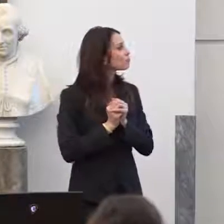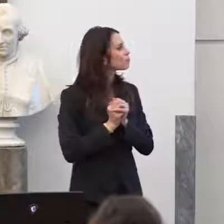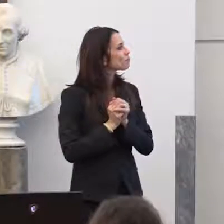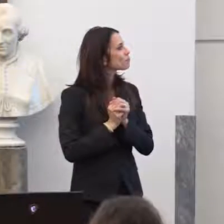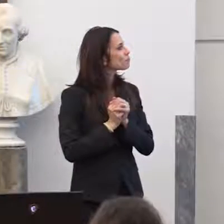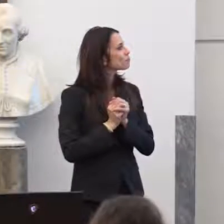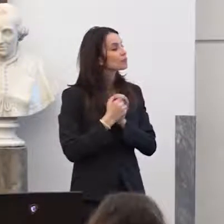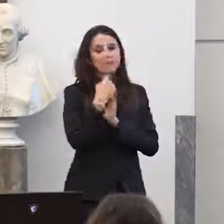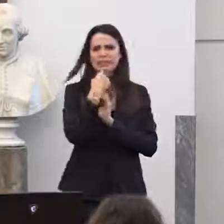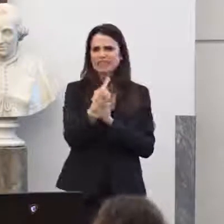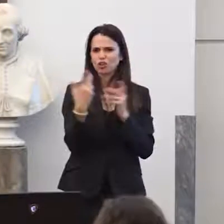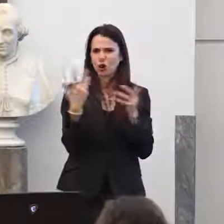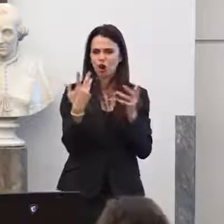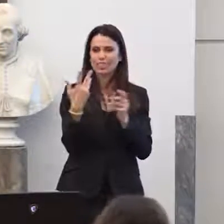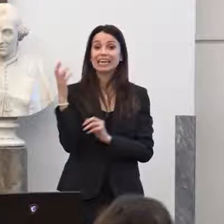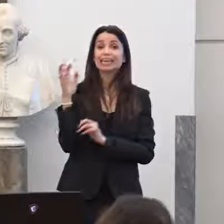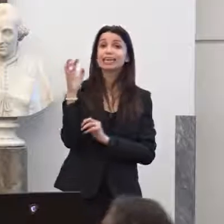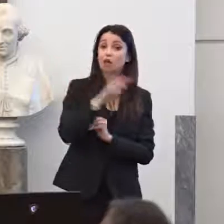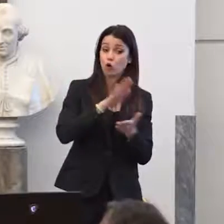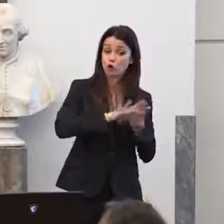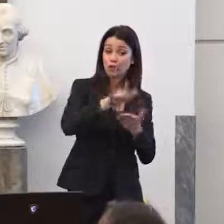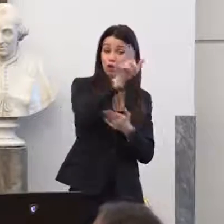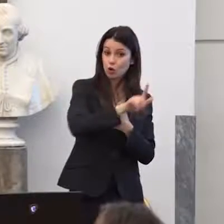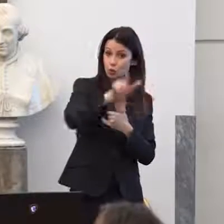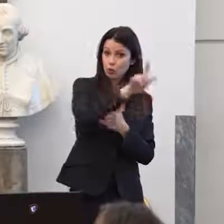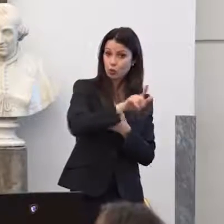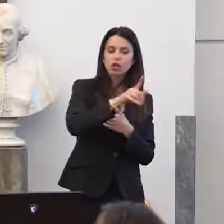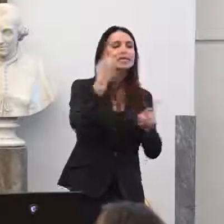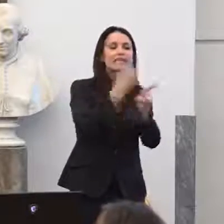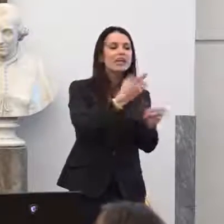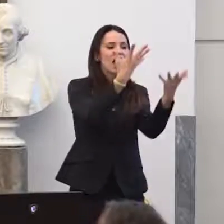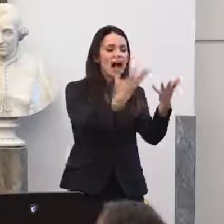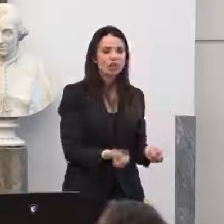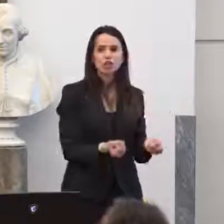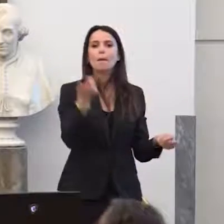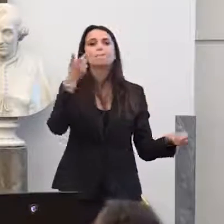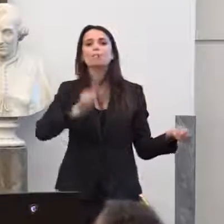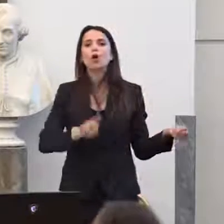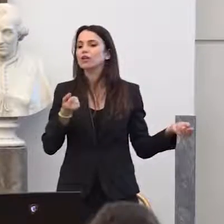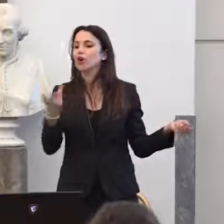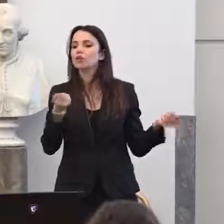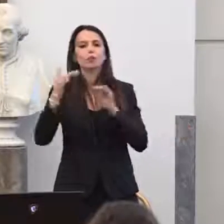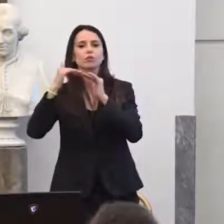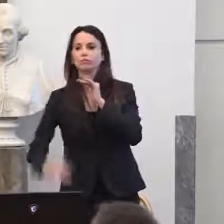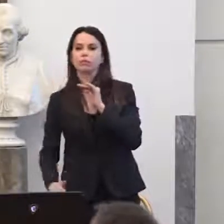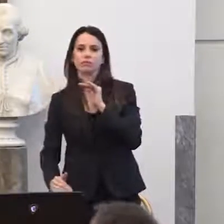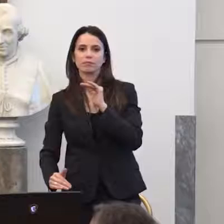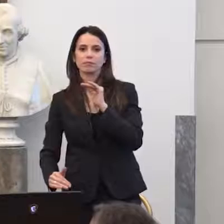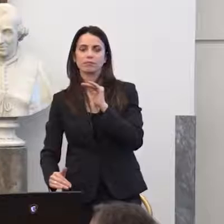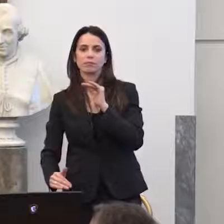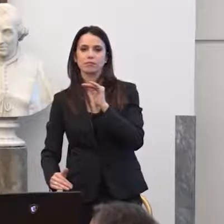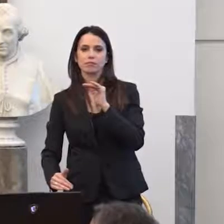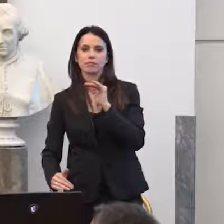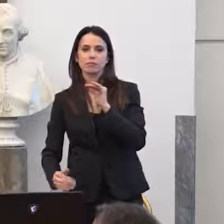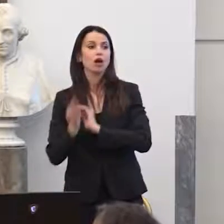il ricorso fatto dalla Fondazione Santa Lucia doveva essere accettato perché i numeri erano troppo bassi. E appunto chiesto